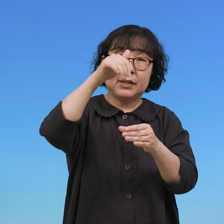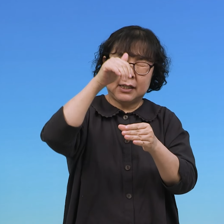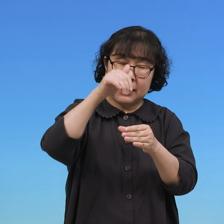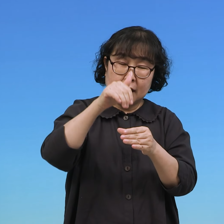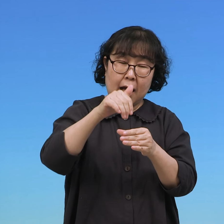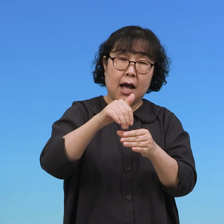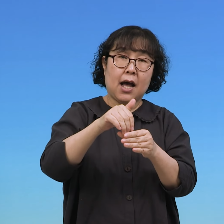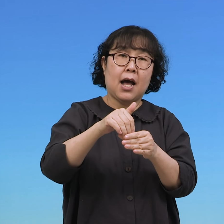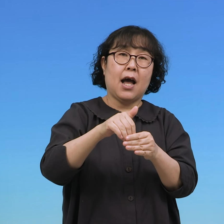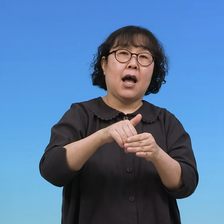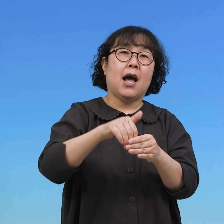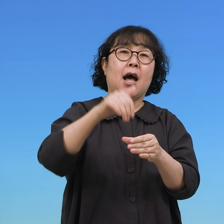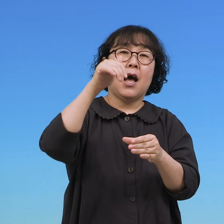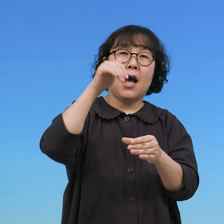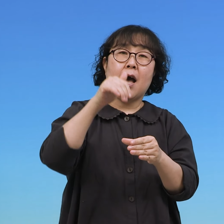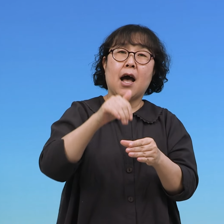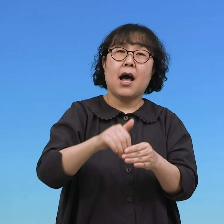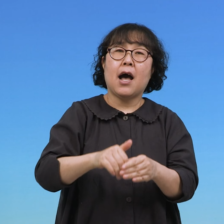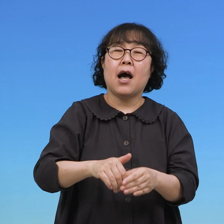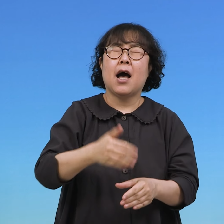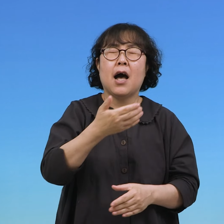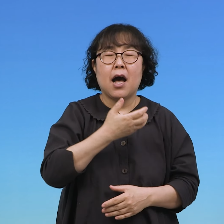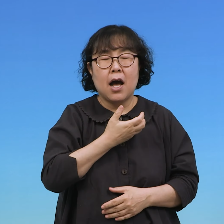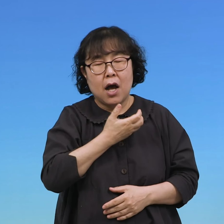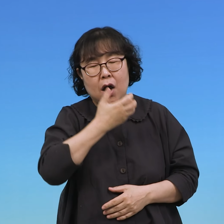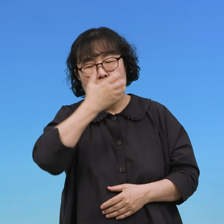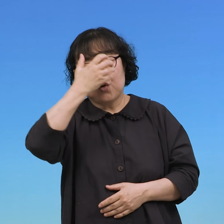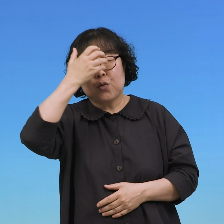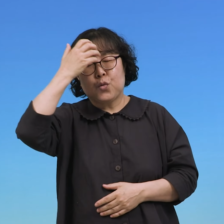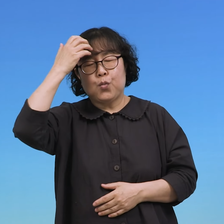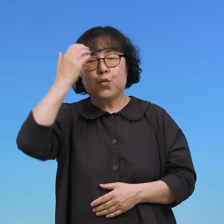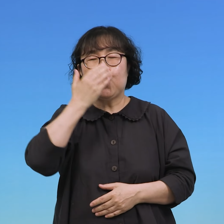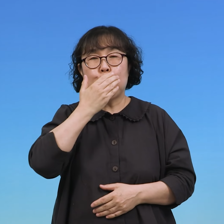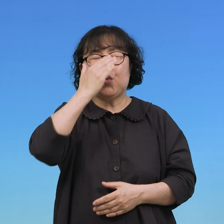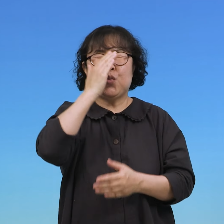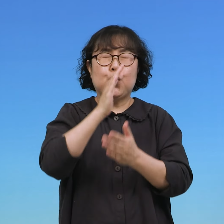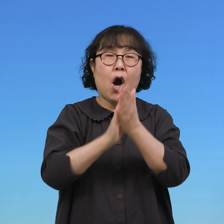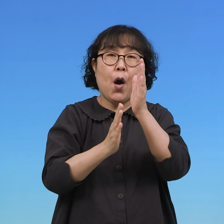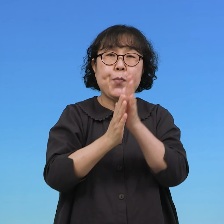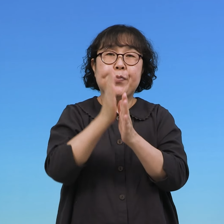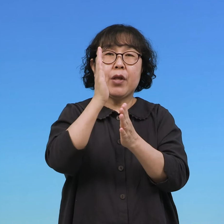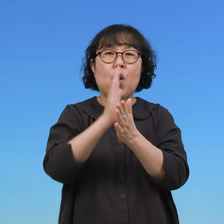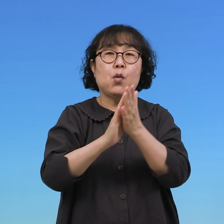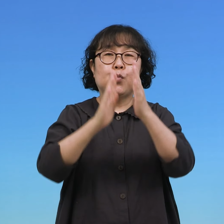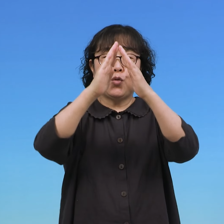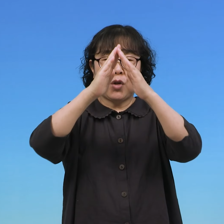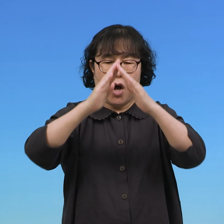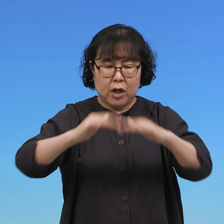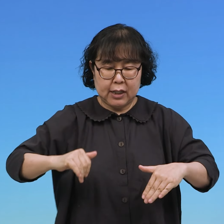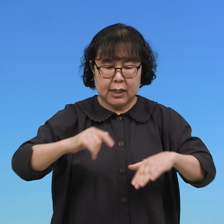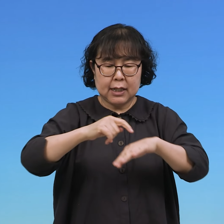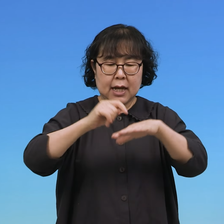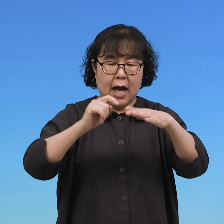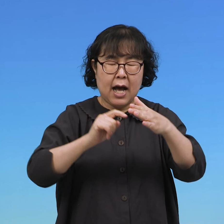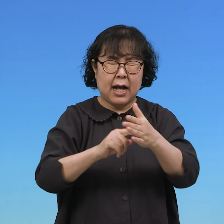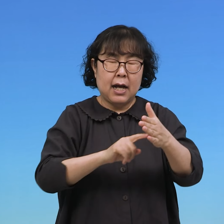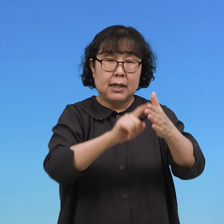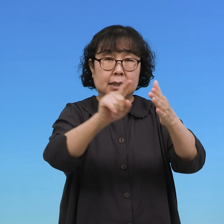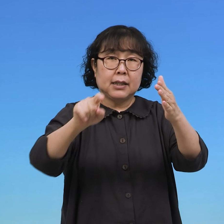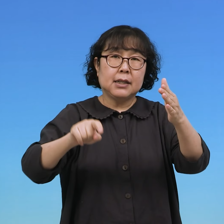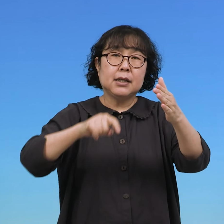오늘 상처 많은 이 시대 젊은이들, 우리 아들 우리 딸 꿈꿀 수 없어 무너진 가슴에